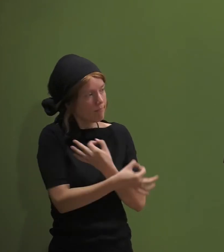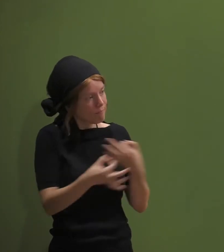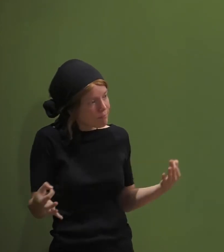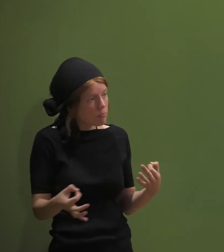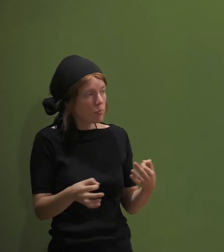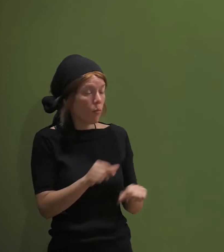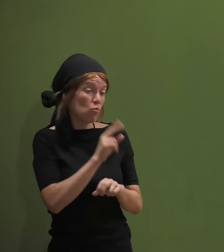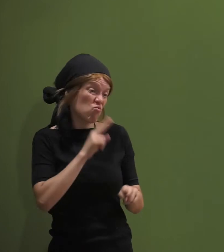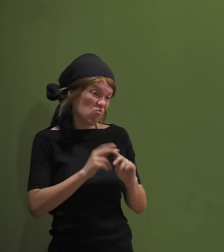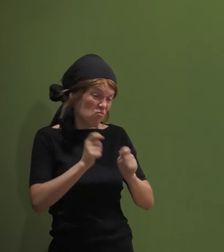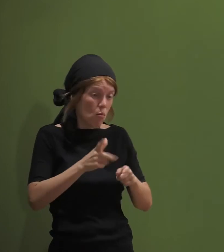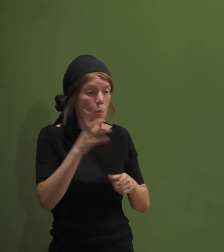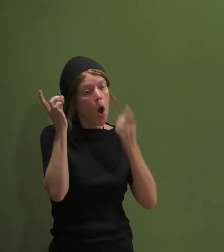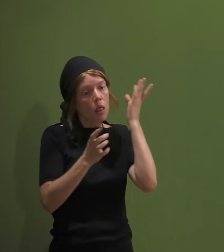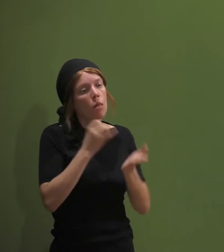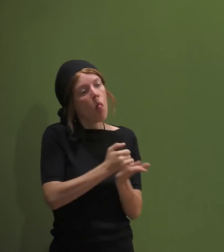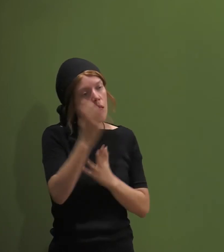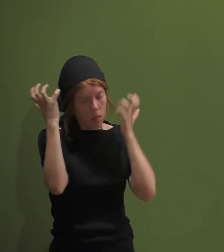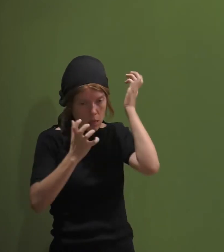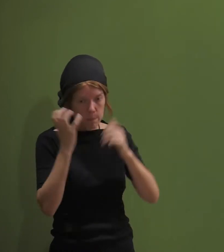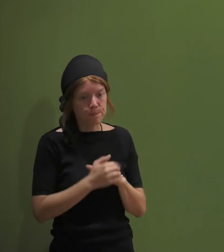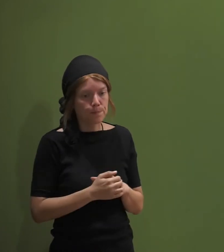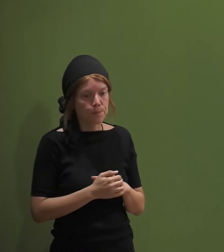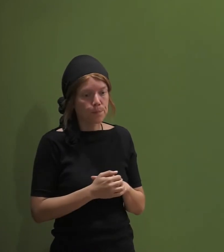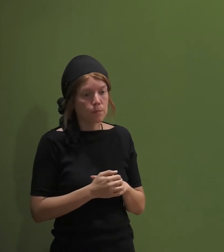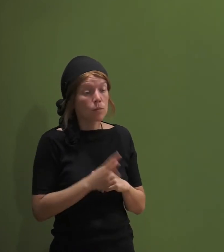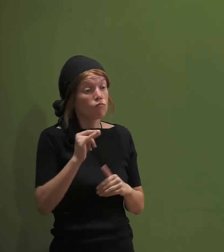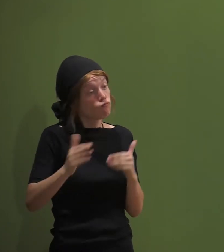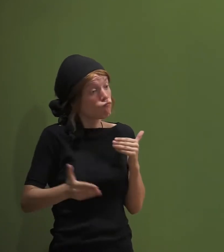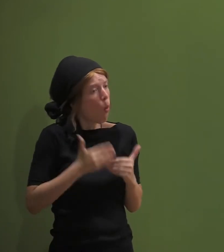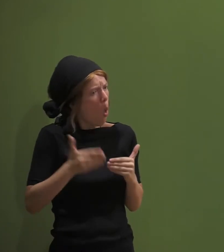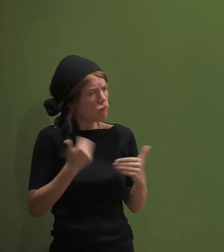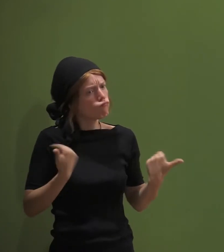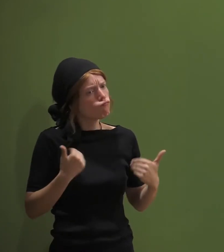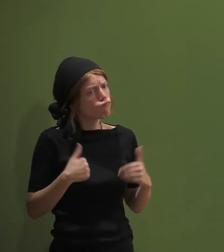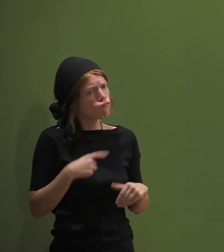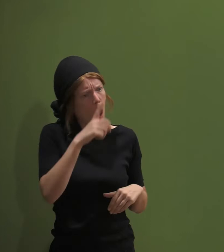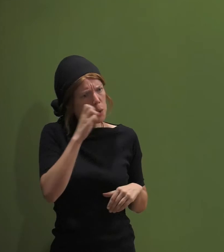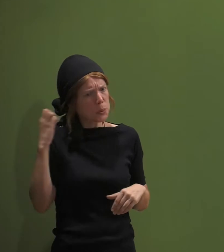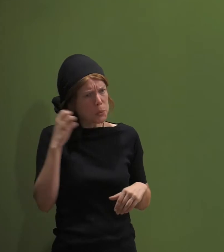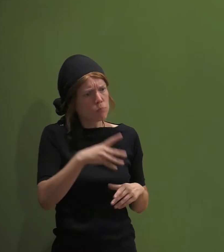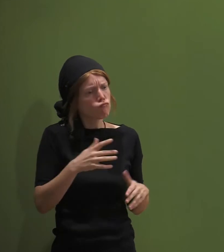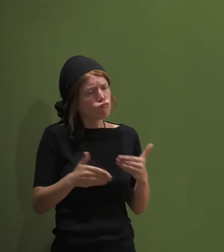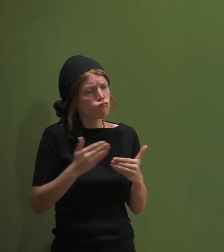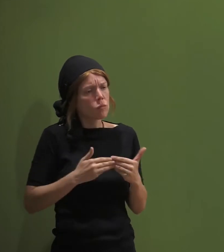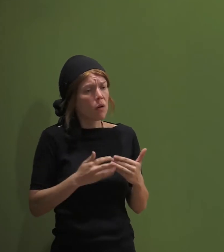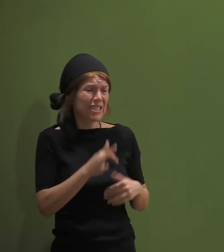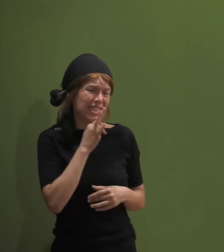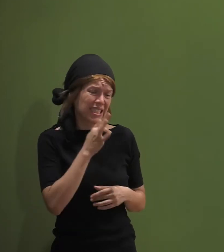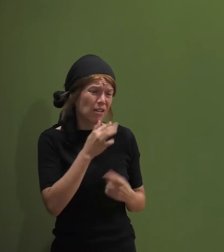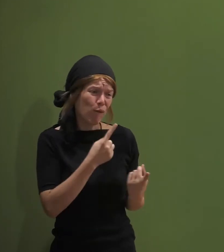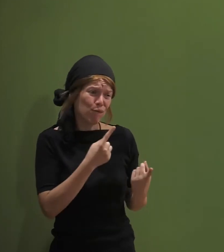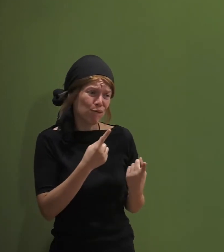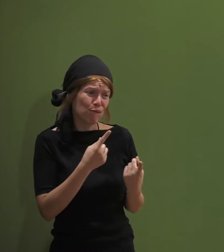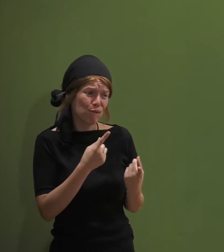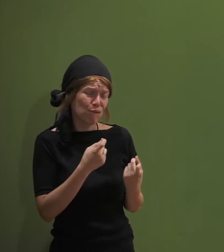llamarlo de alguna manera, de la actividad agropecuaria, que a pesar de haberse modernizado enormemente en las últimas décadas, todavía necesita enfrentarse a lo que